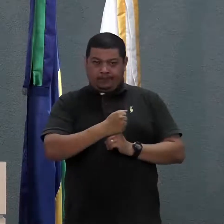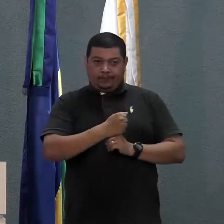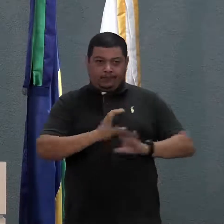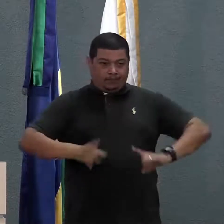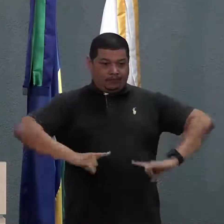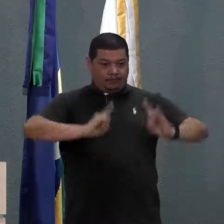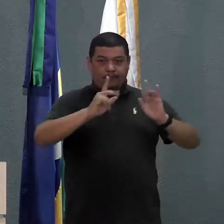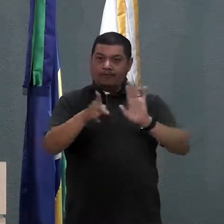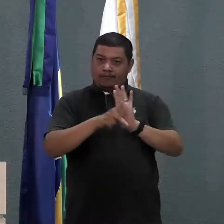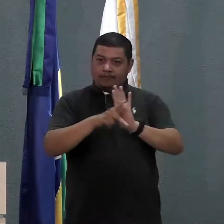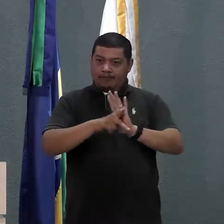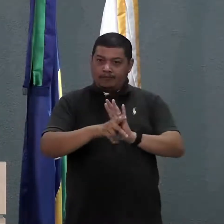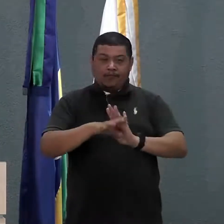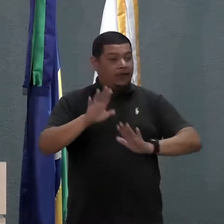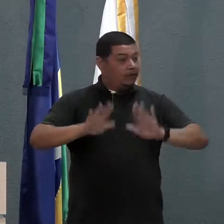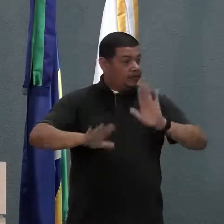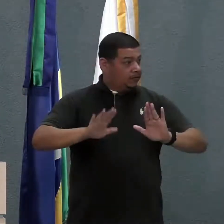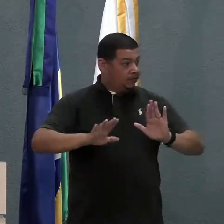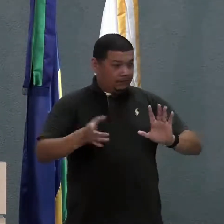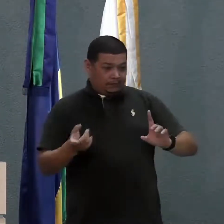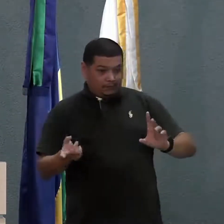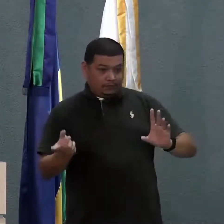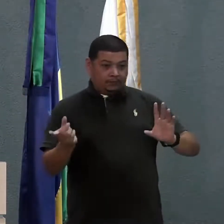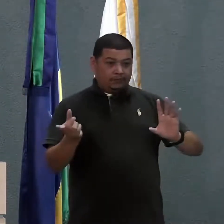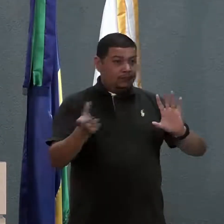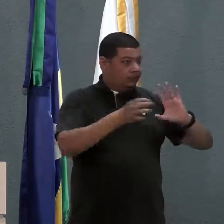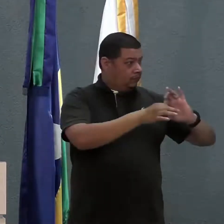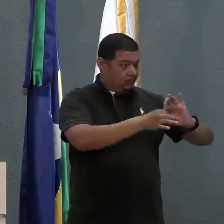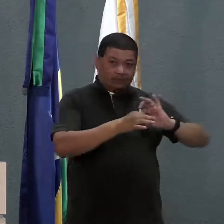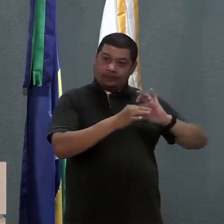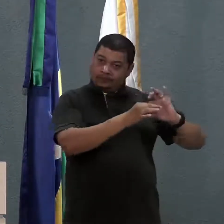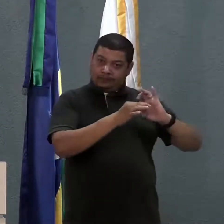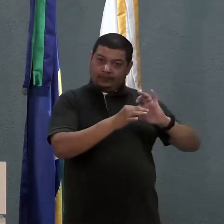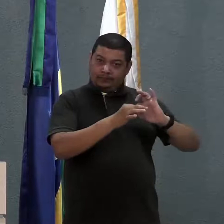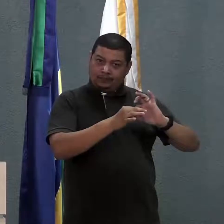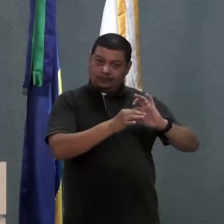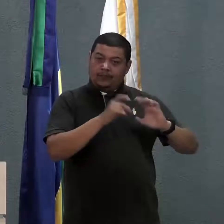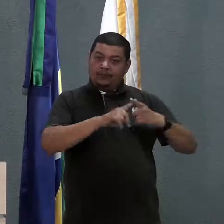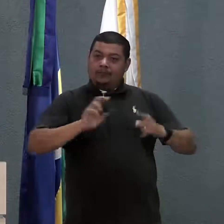quem sabe aí também fazer uma parceria com o Legislativo, até no uso de